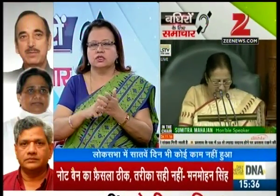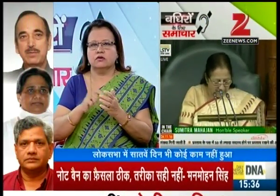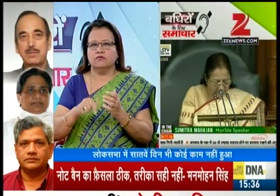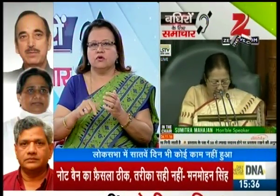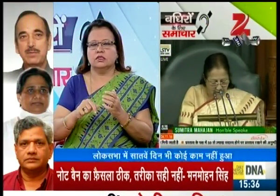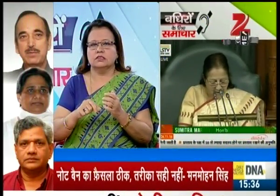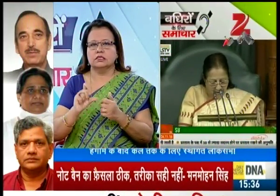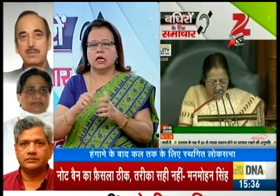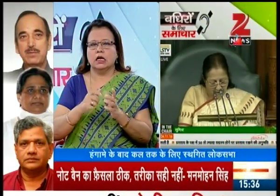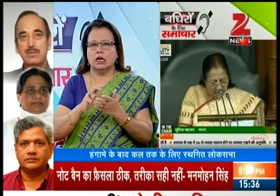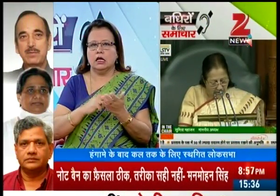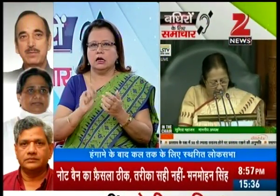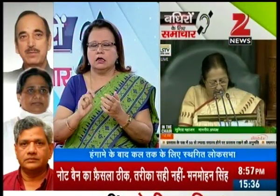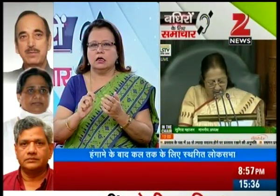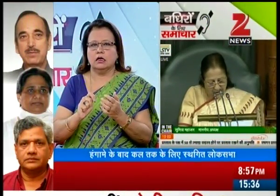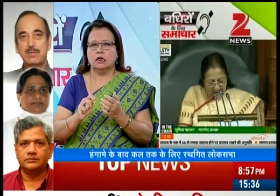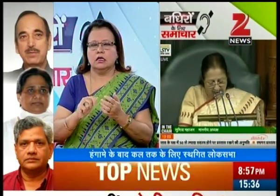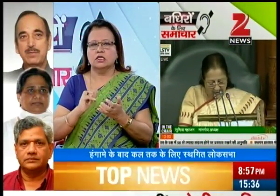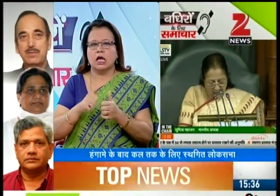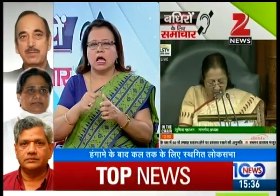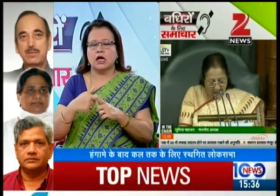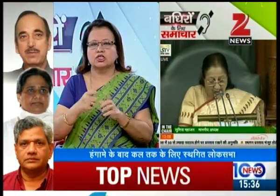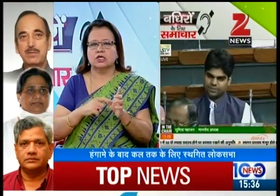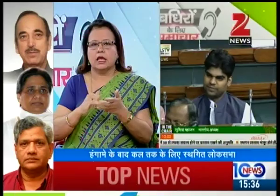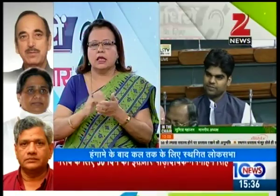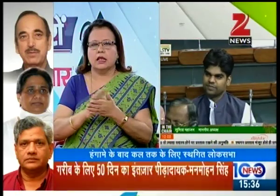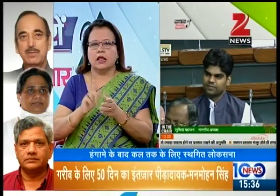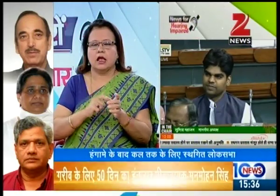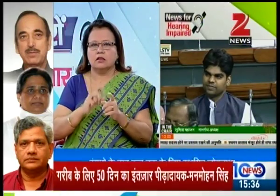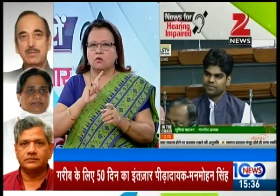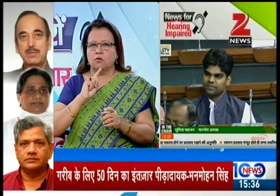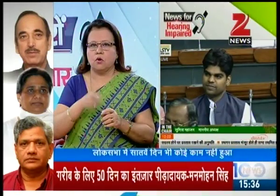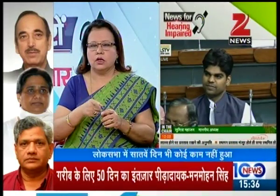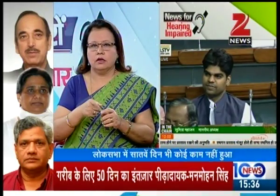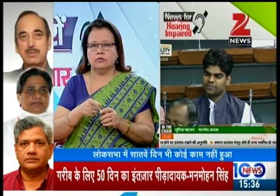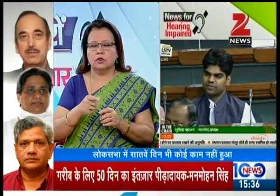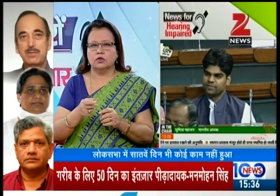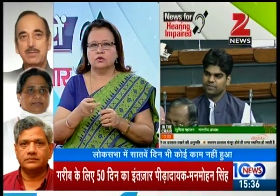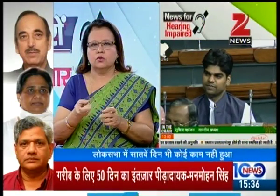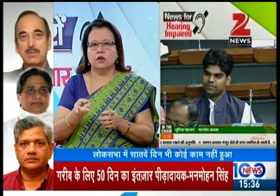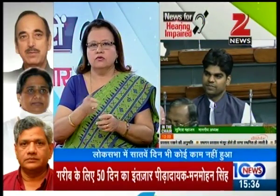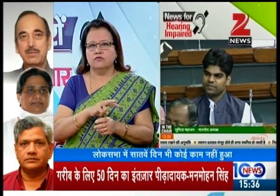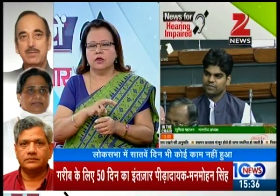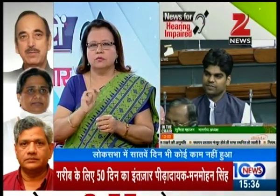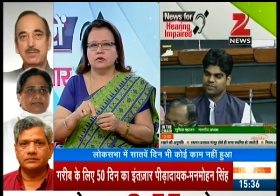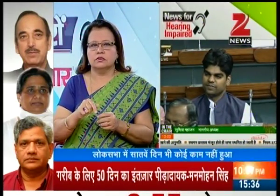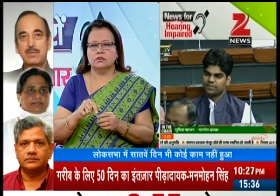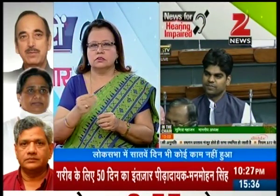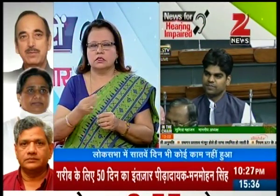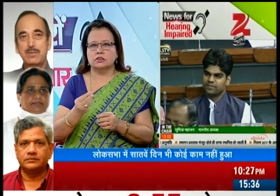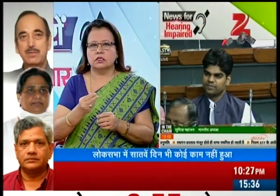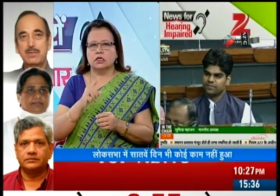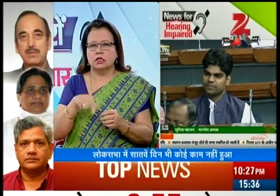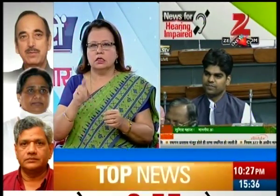दिस कंडक्ट ऑफ श्री अक्षय यादव वन हिम टू रिफ्रेम फ्रॉम सच